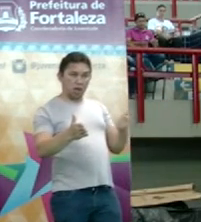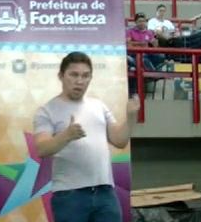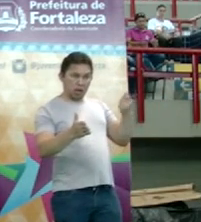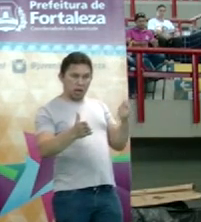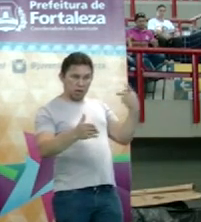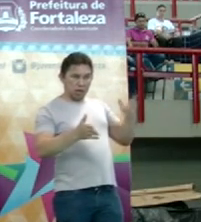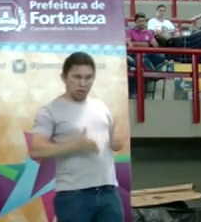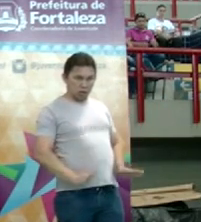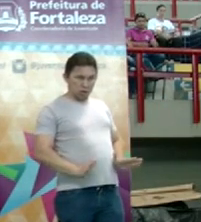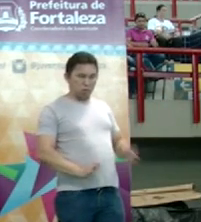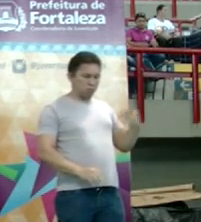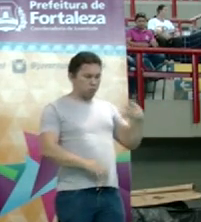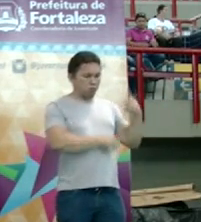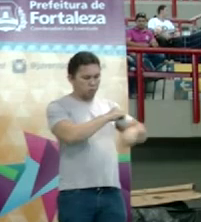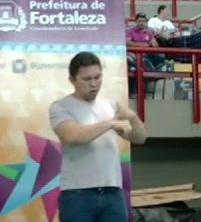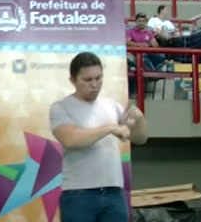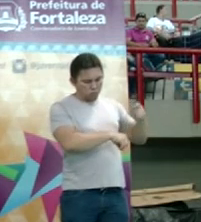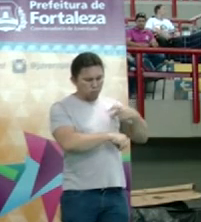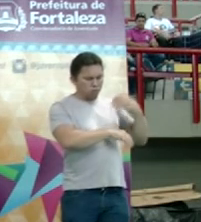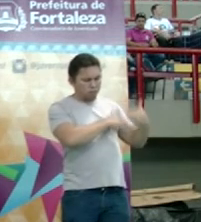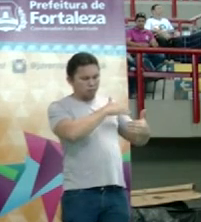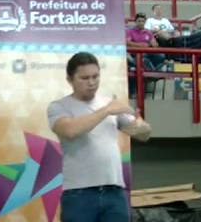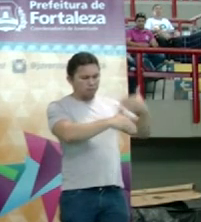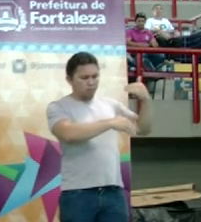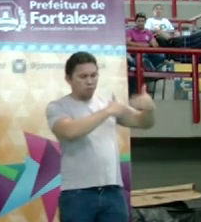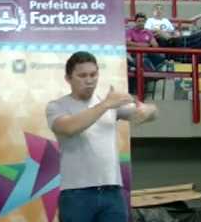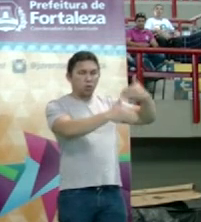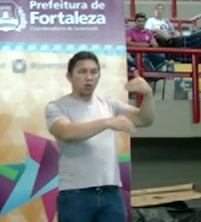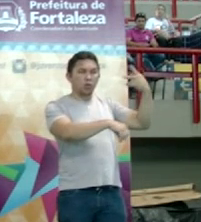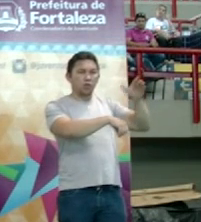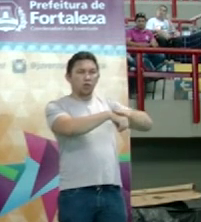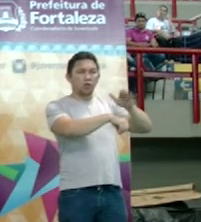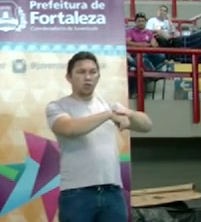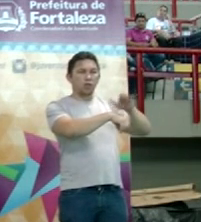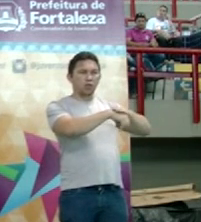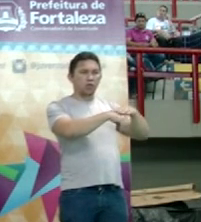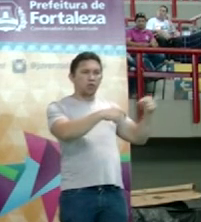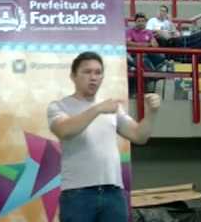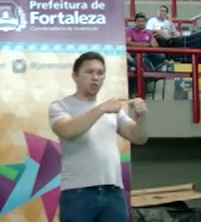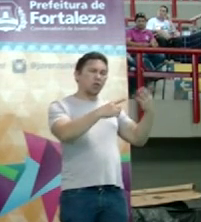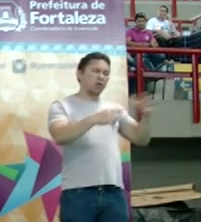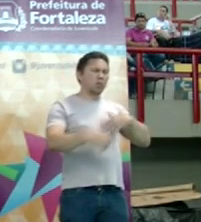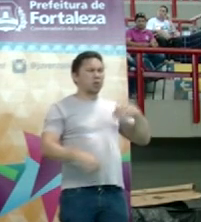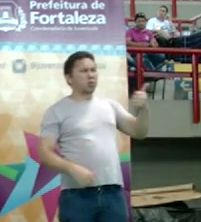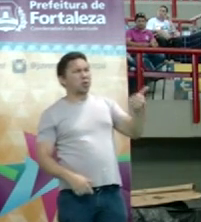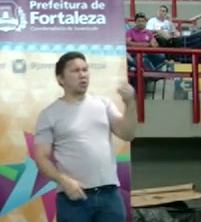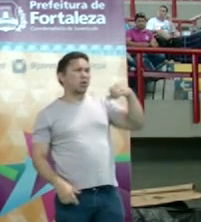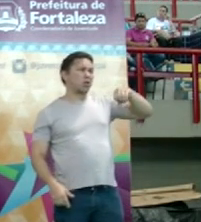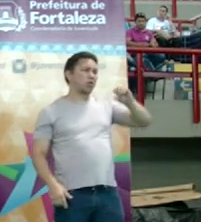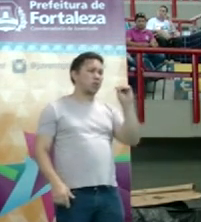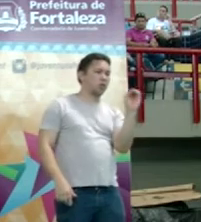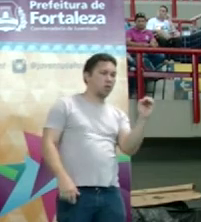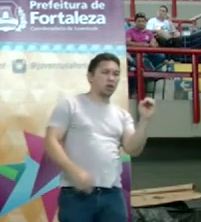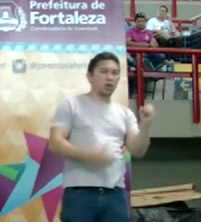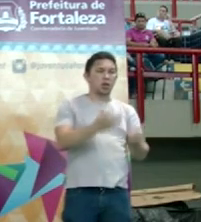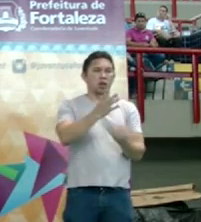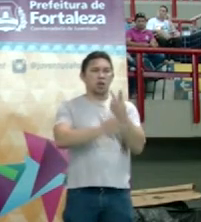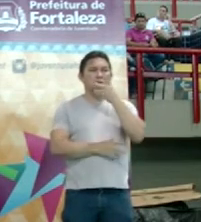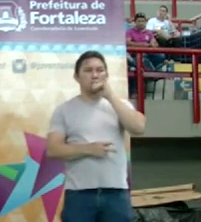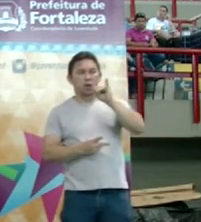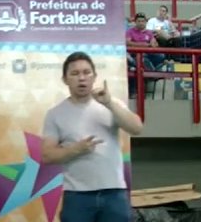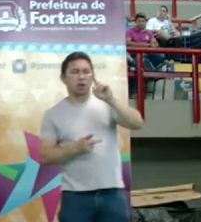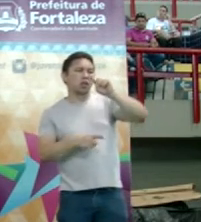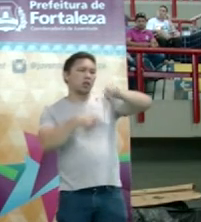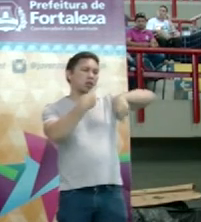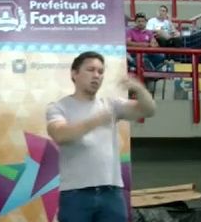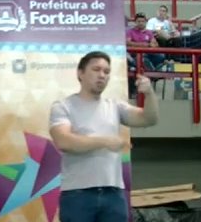personagem Mafalda, que aos poucos ele foi criando até parentes. No final da década de 60 ele criou o pai, mais